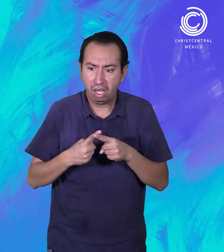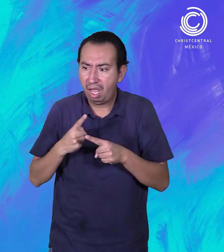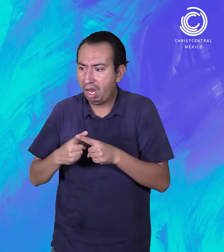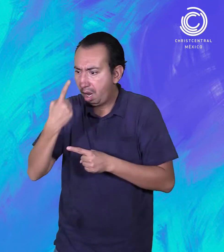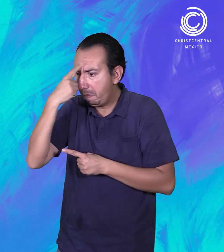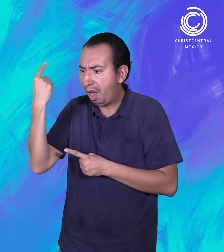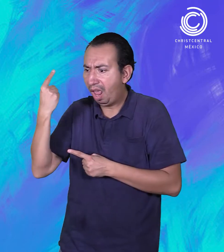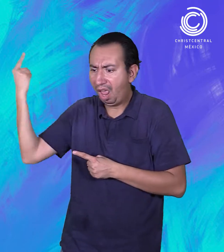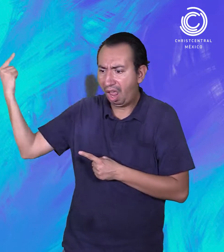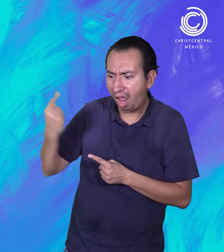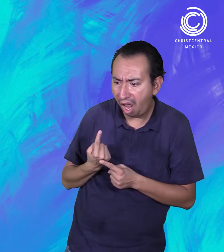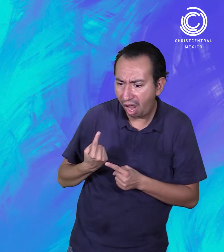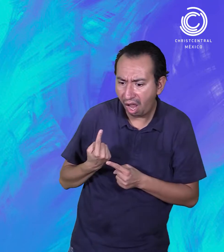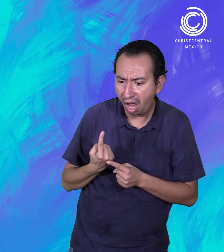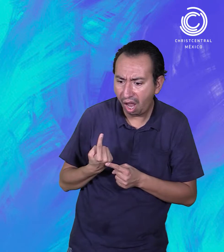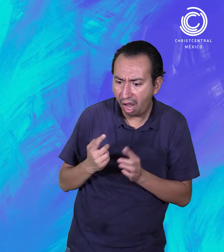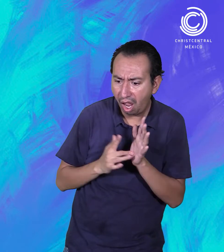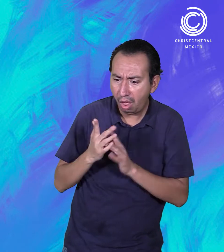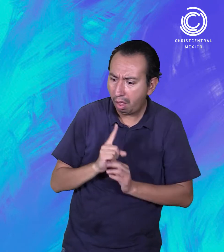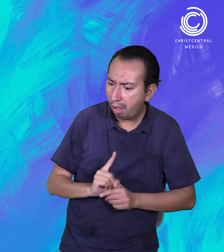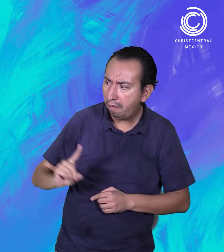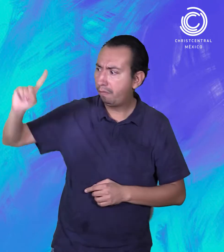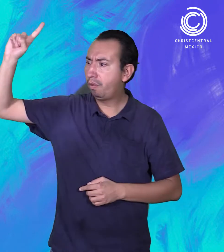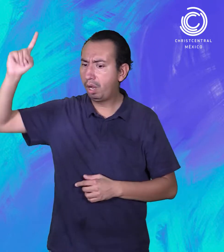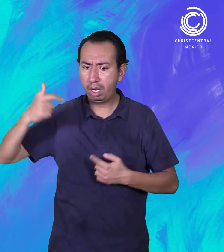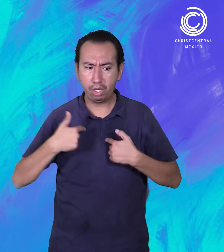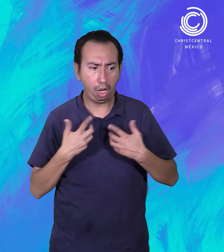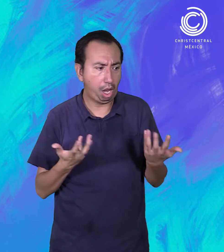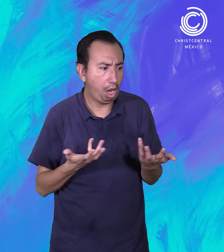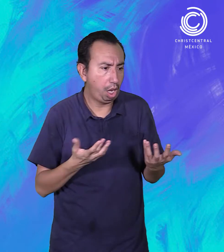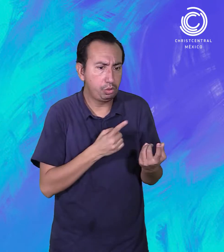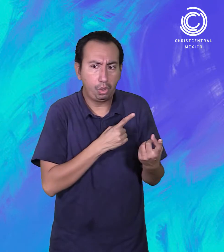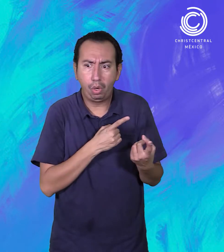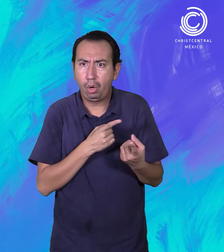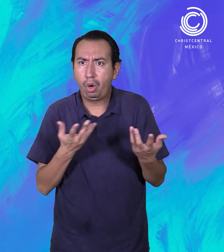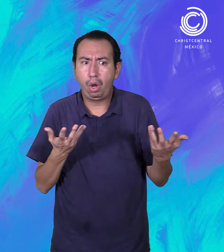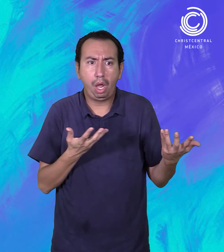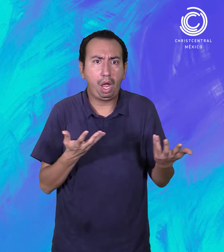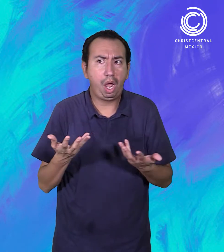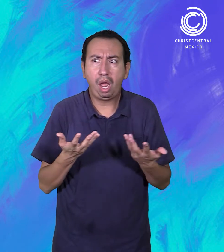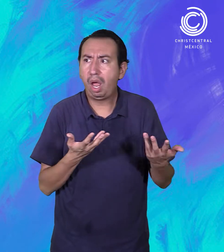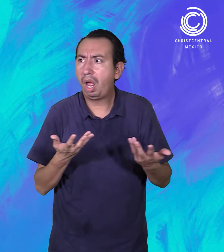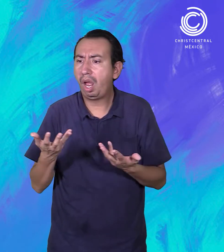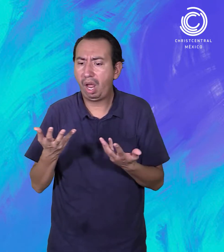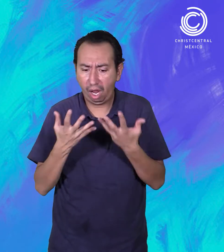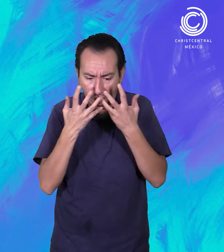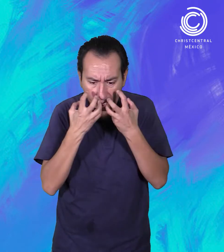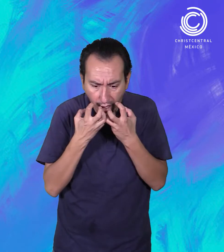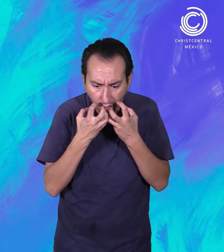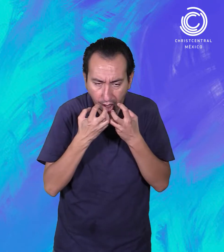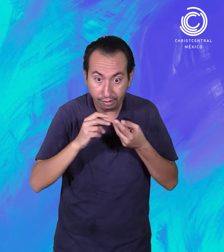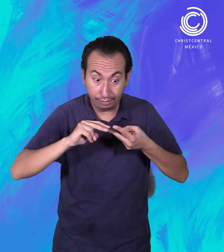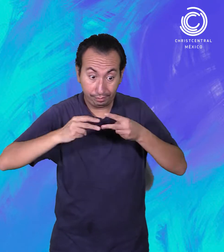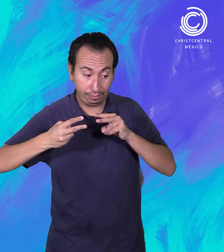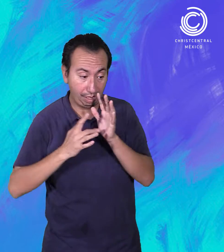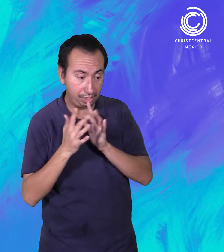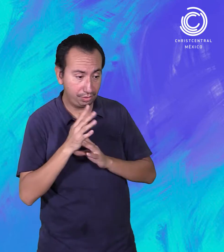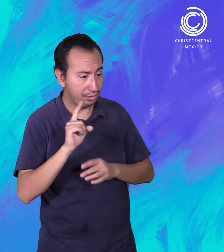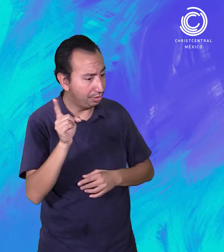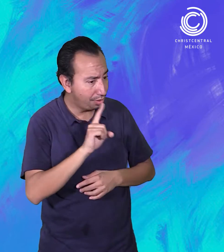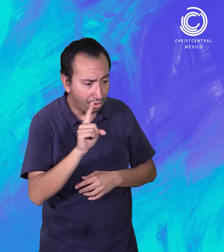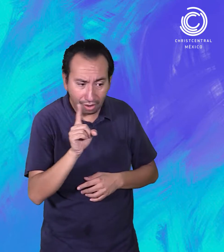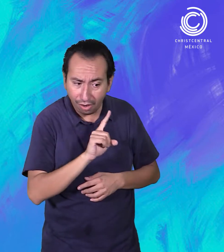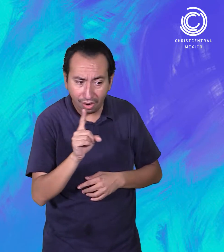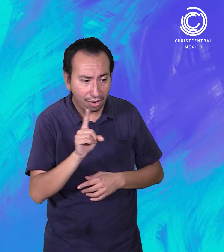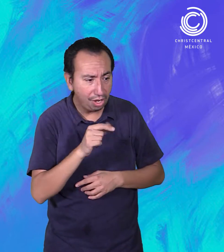sirvió que Cristo viniera si ahora ya no lo tenemos más. Pero dice Jesús, este Espíritu Santo, este